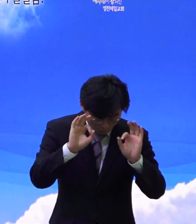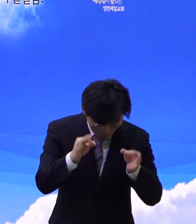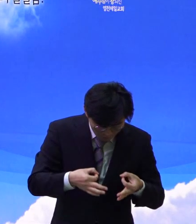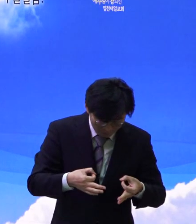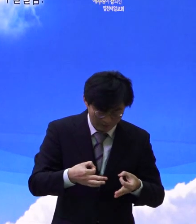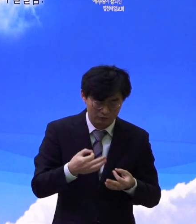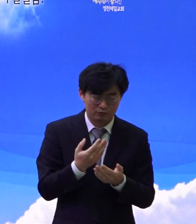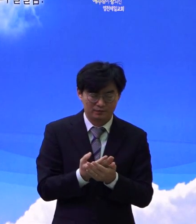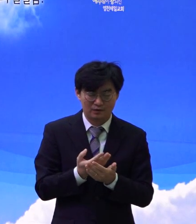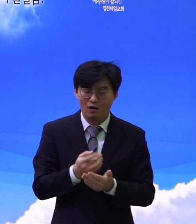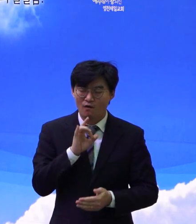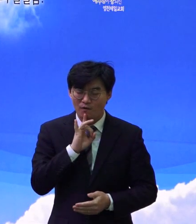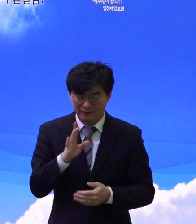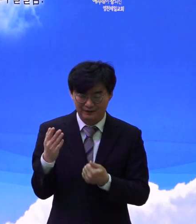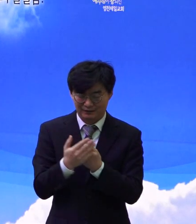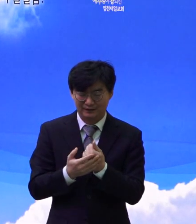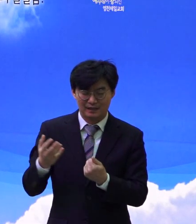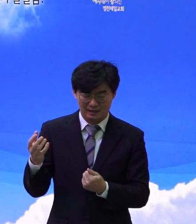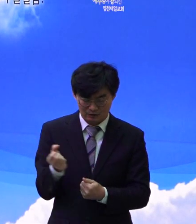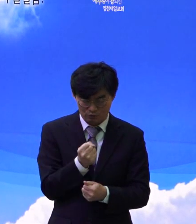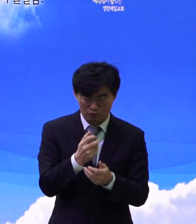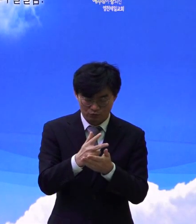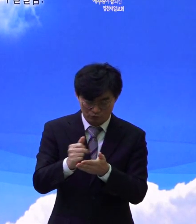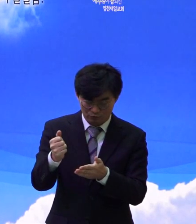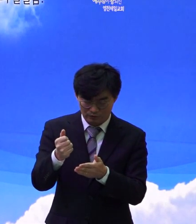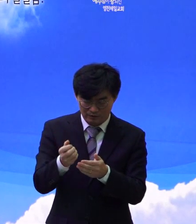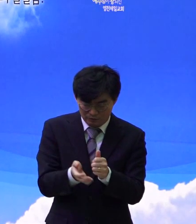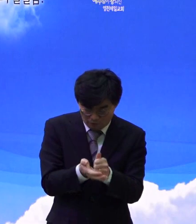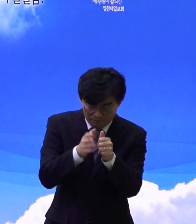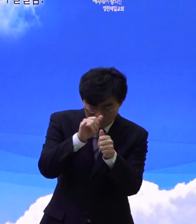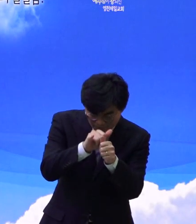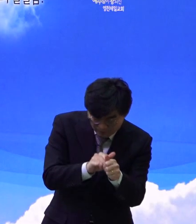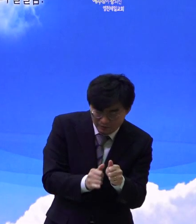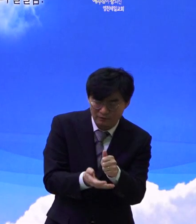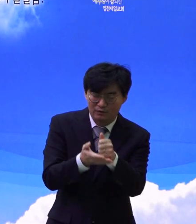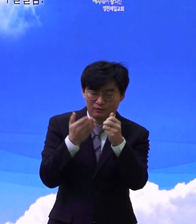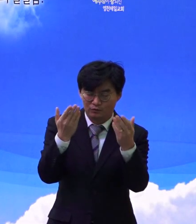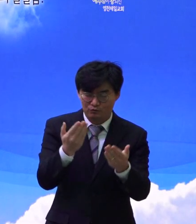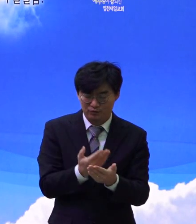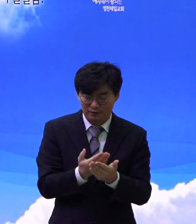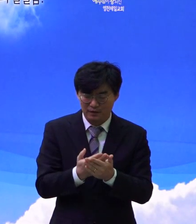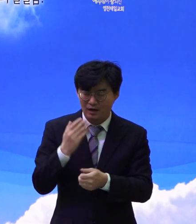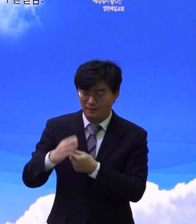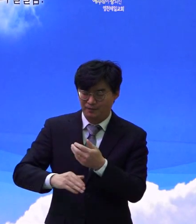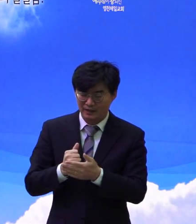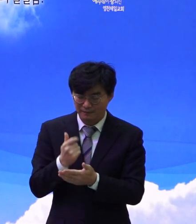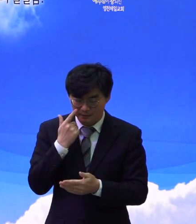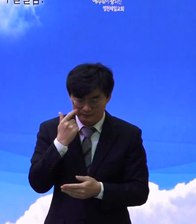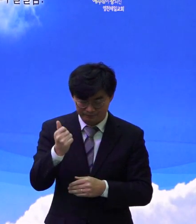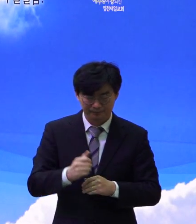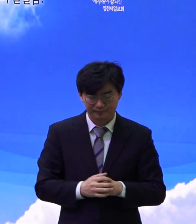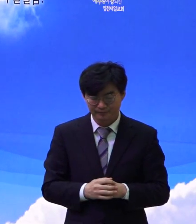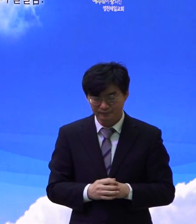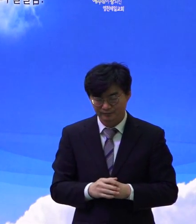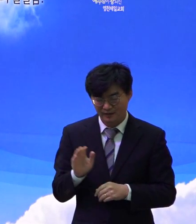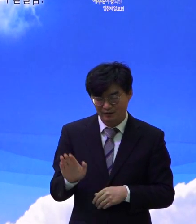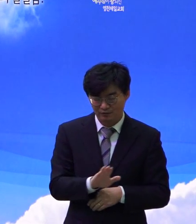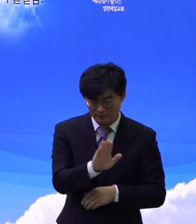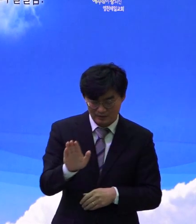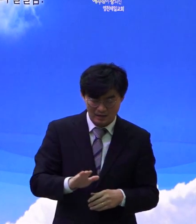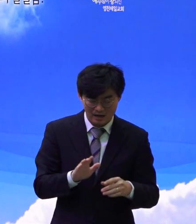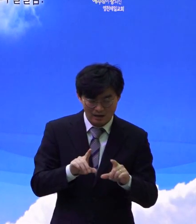하시고 오직 은혜로 주를 섬기게 하옵소서. 하나님 아버지, 저희들 매일